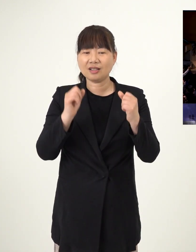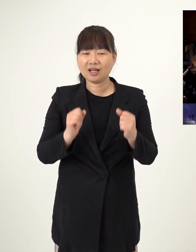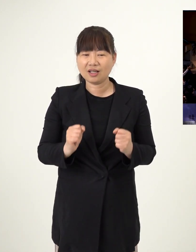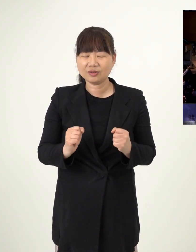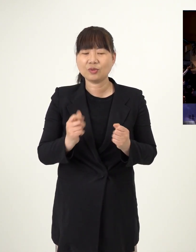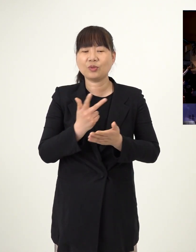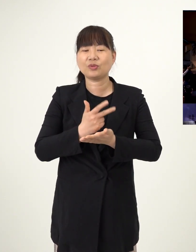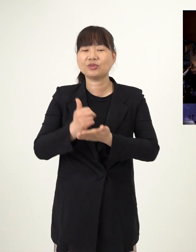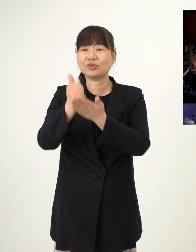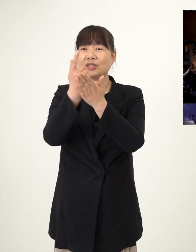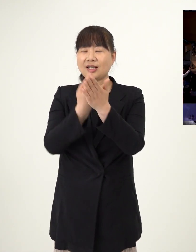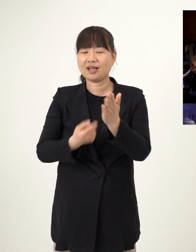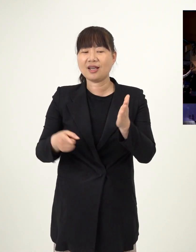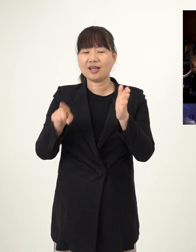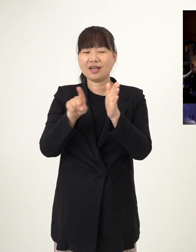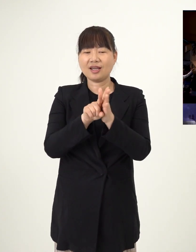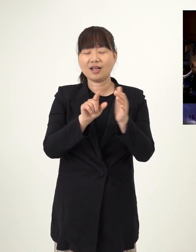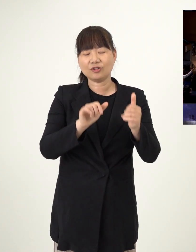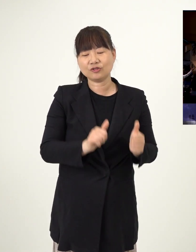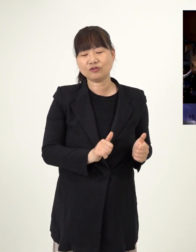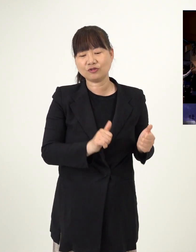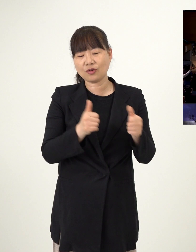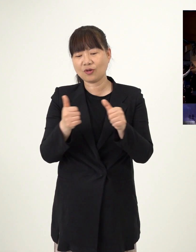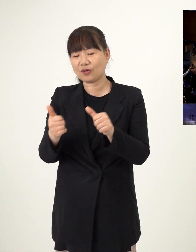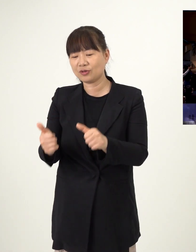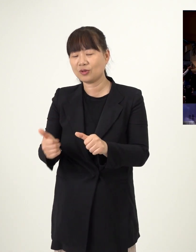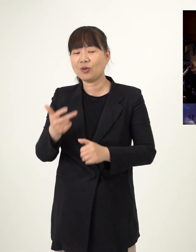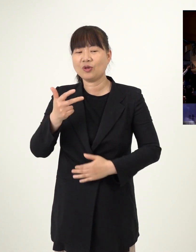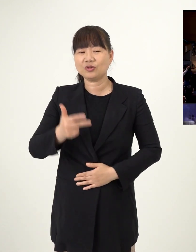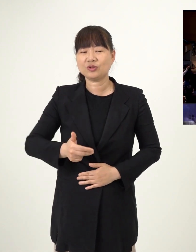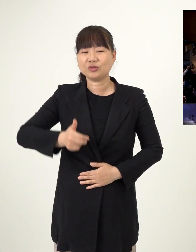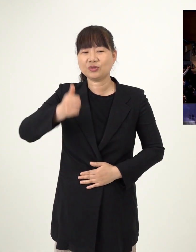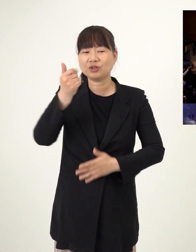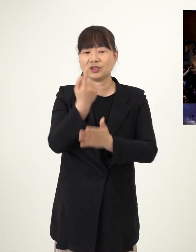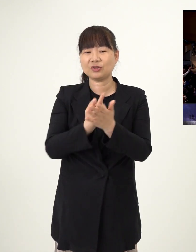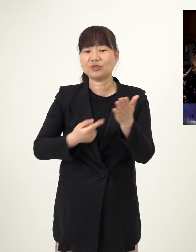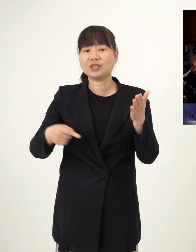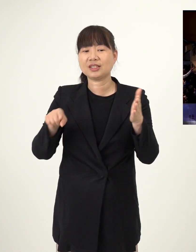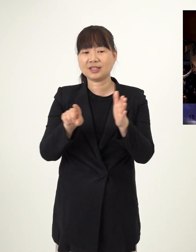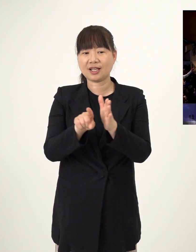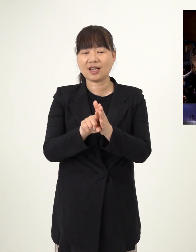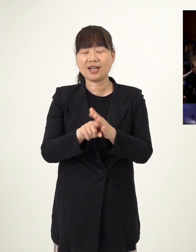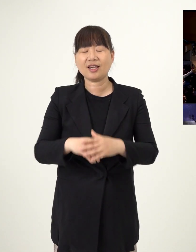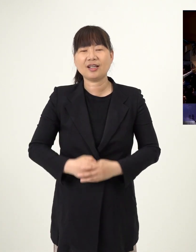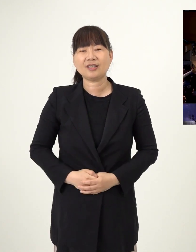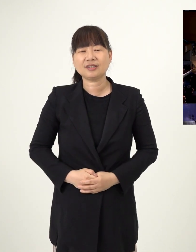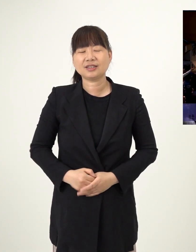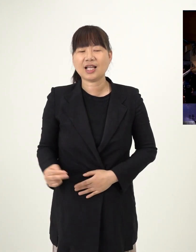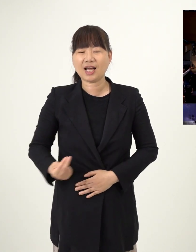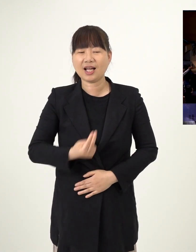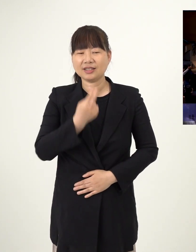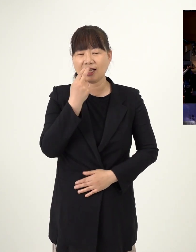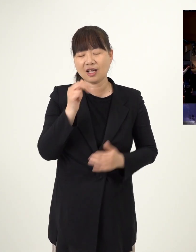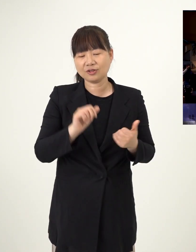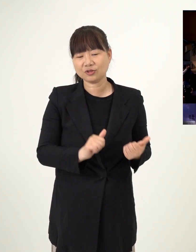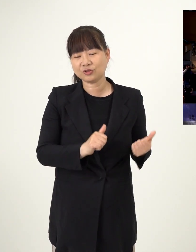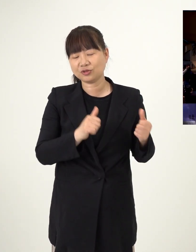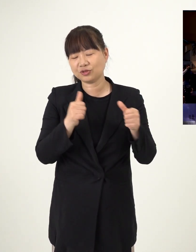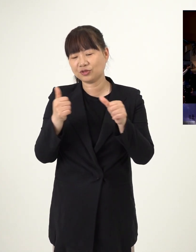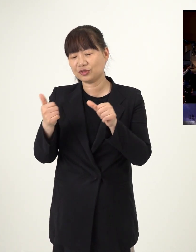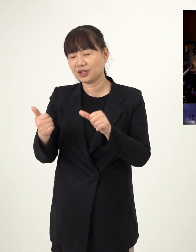살아도 주를 위해, 죽어도 주를 위해,